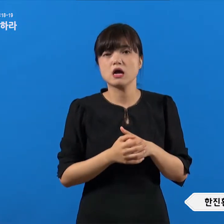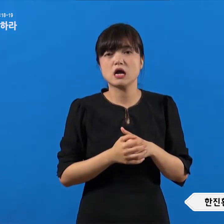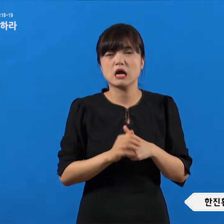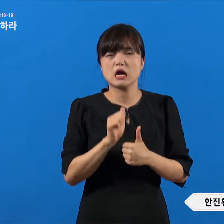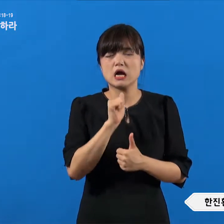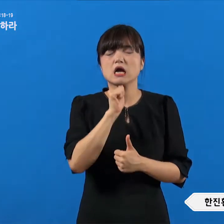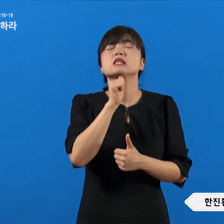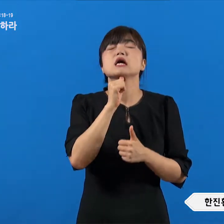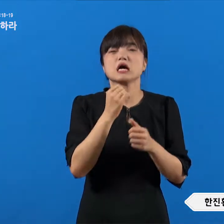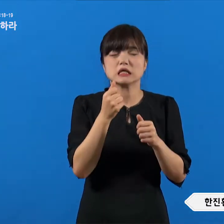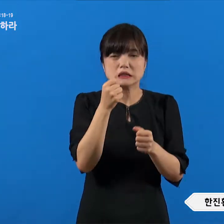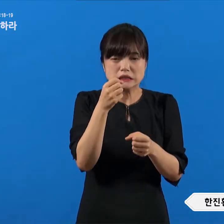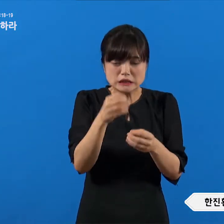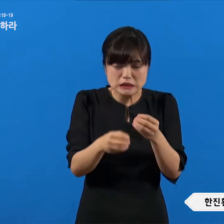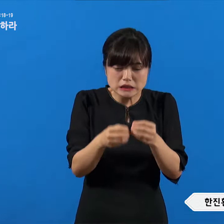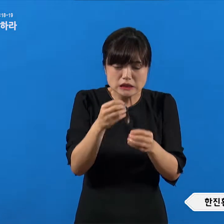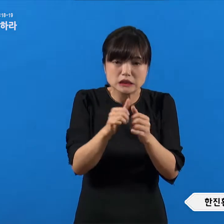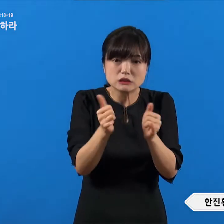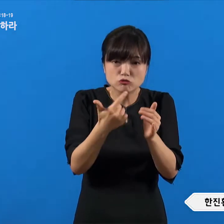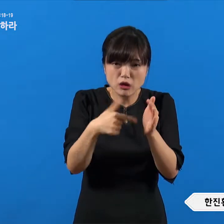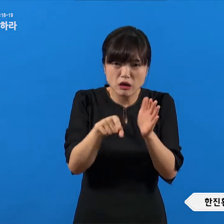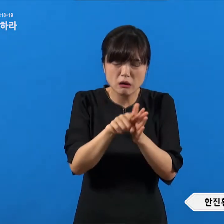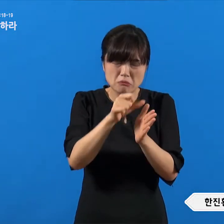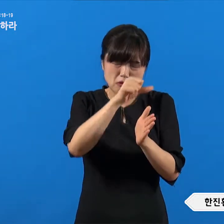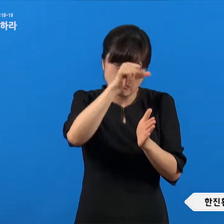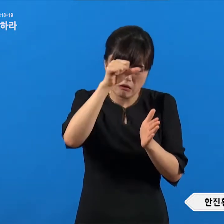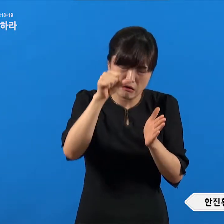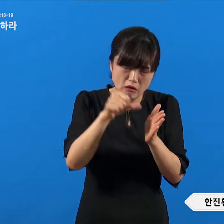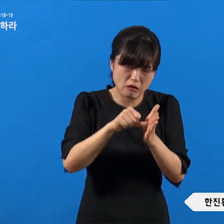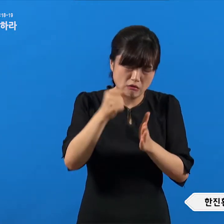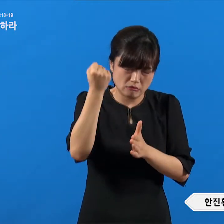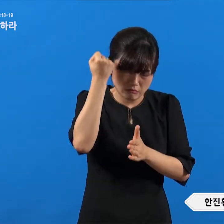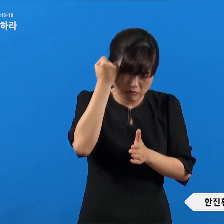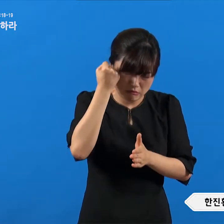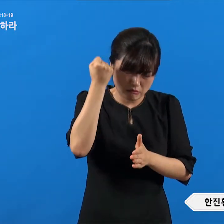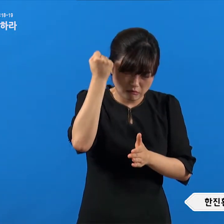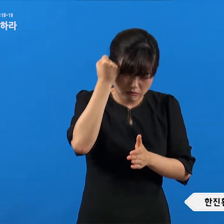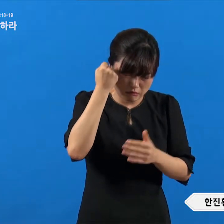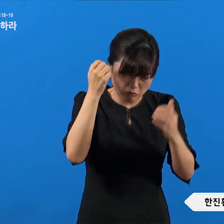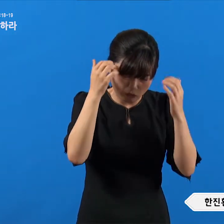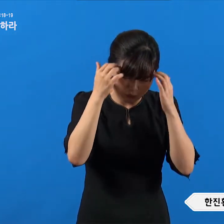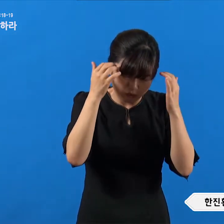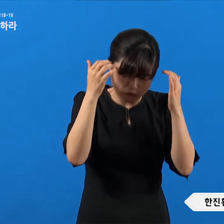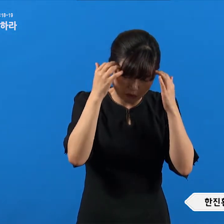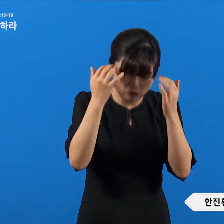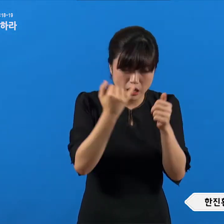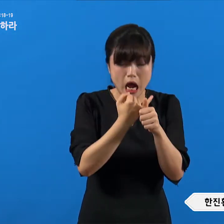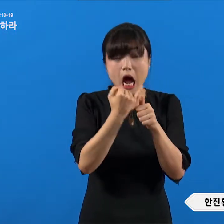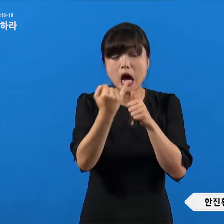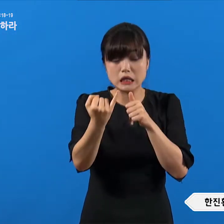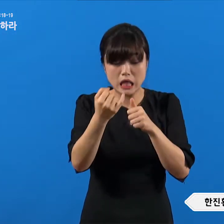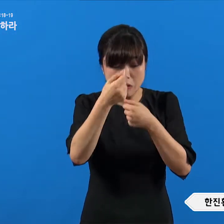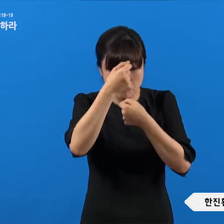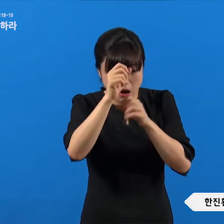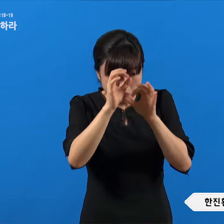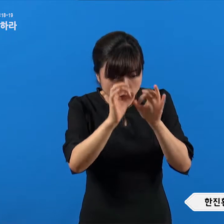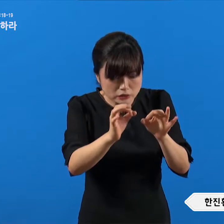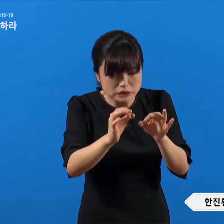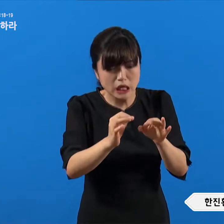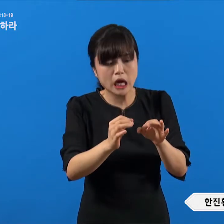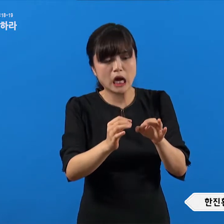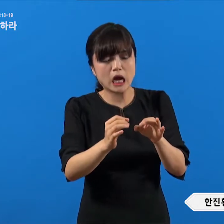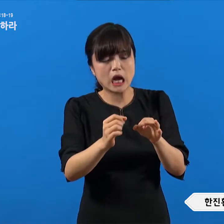가난한 시인을 위해 평생을 고생만 한 아내, 그 아내 발바닥이 갑골